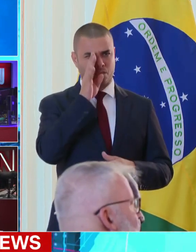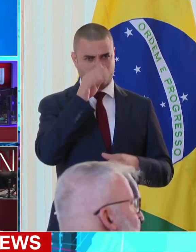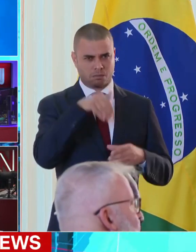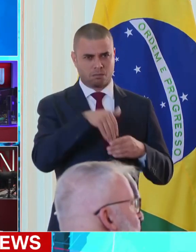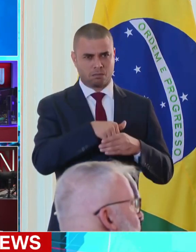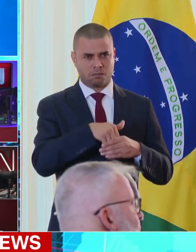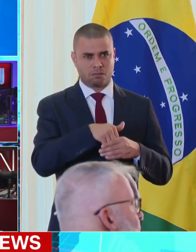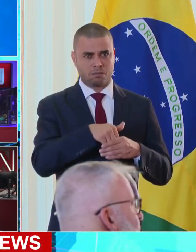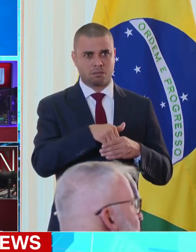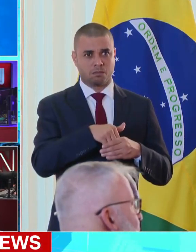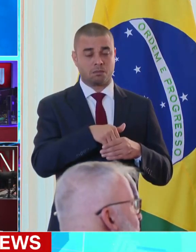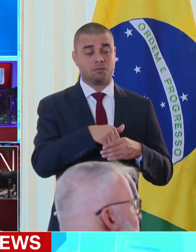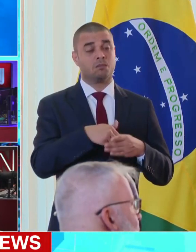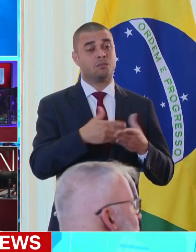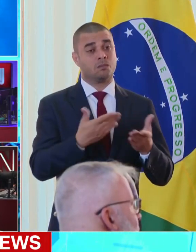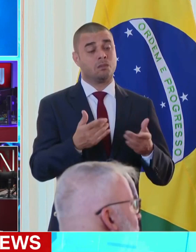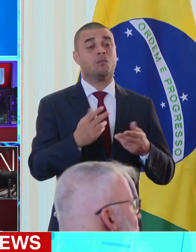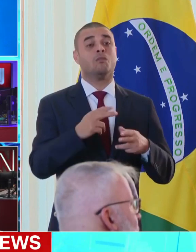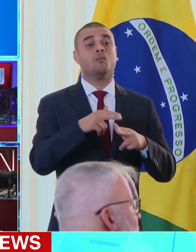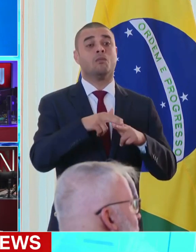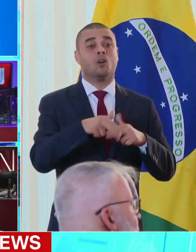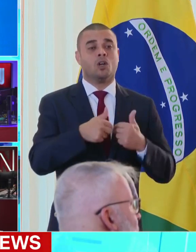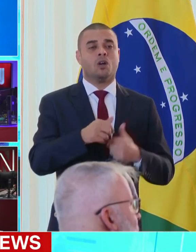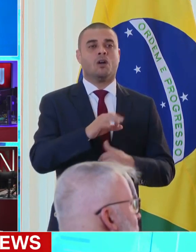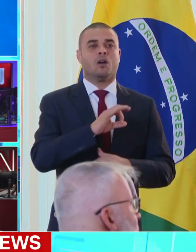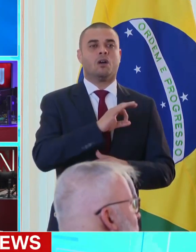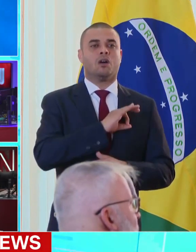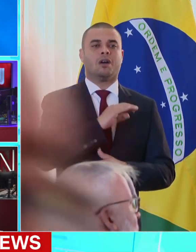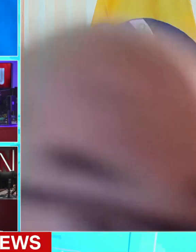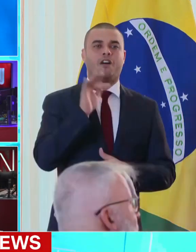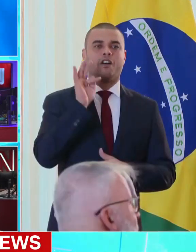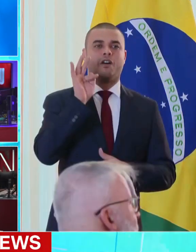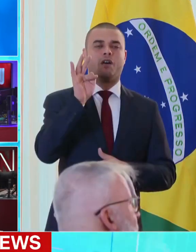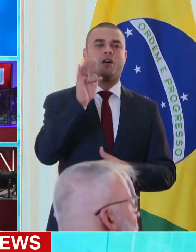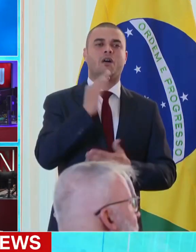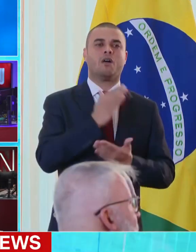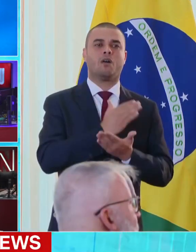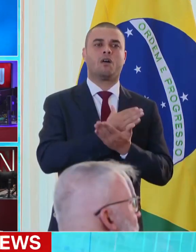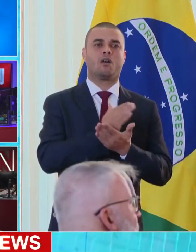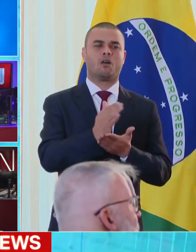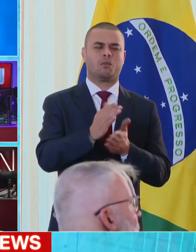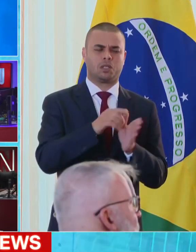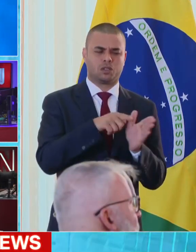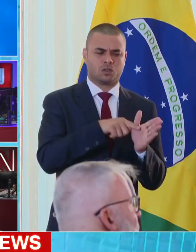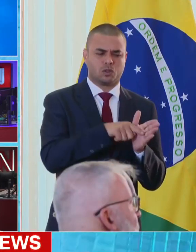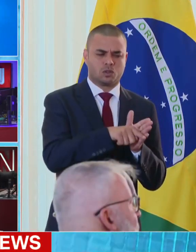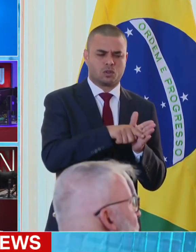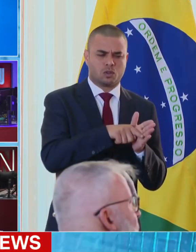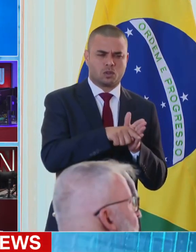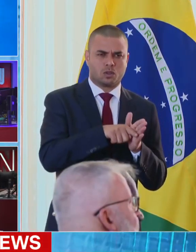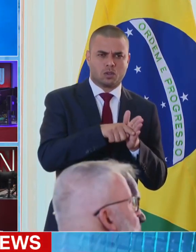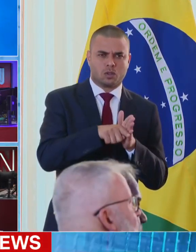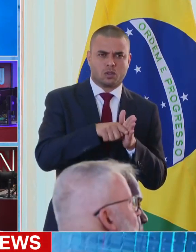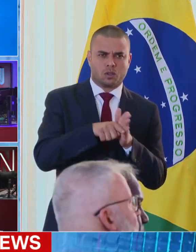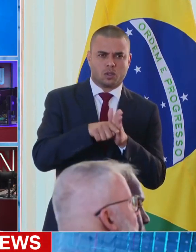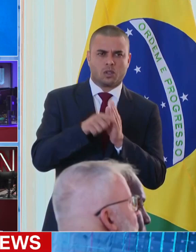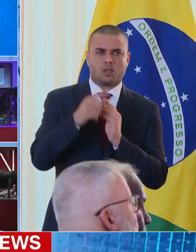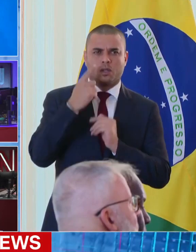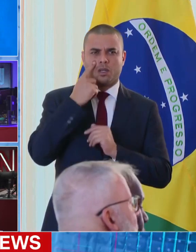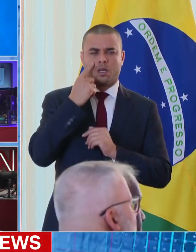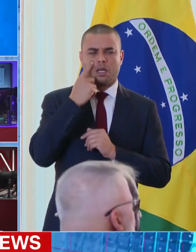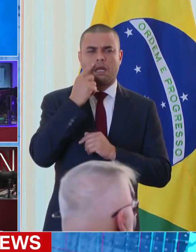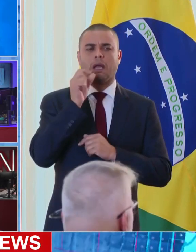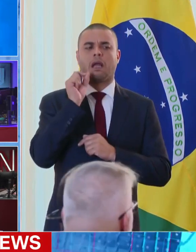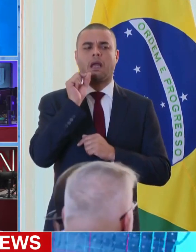ter privilegiado o seu opositor ex-presidente Lula eles encaram isso Dizem que olha essa e não corresponde à realidade e por fim me